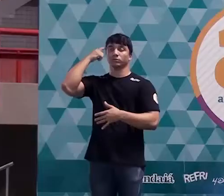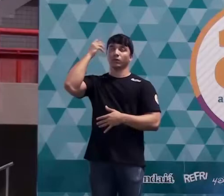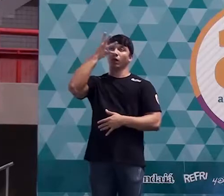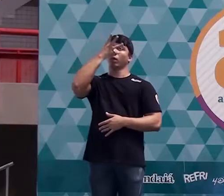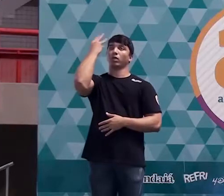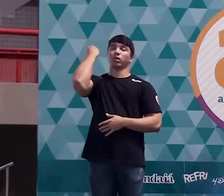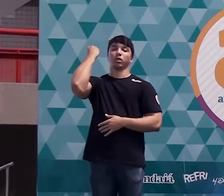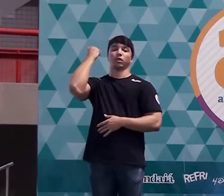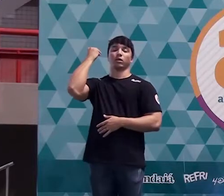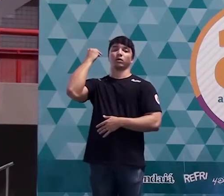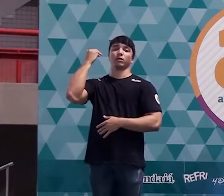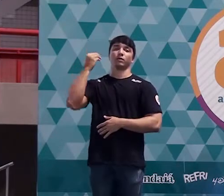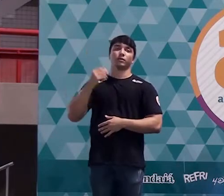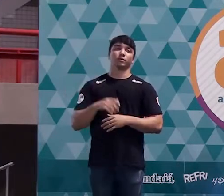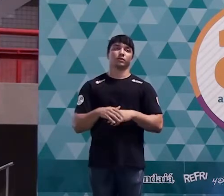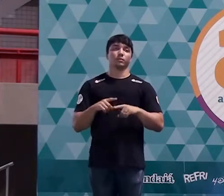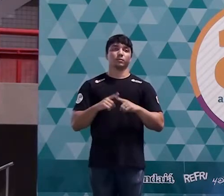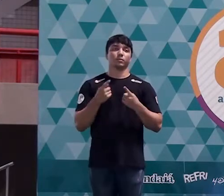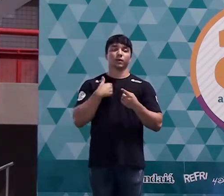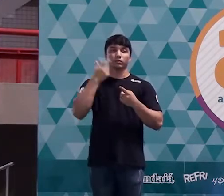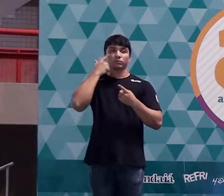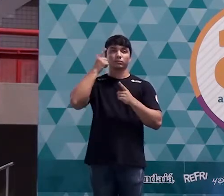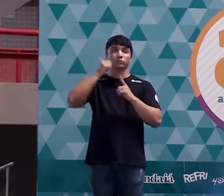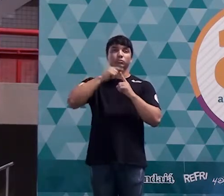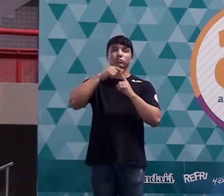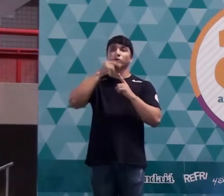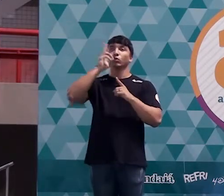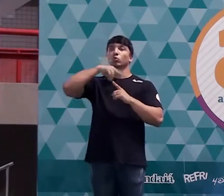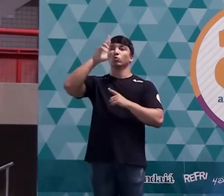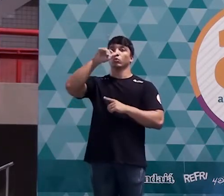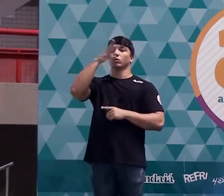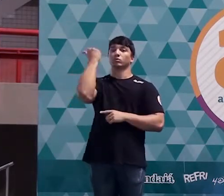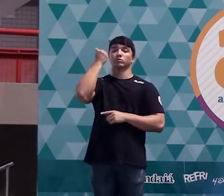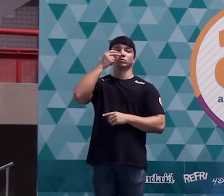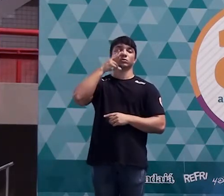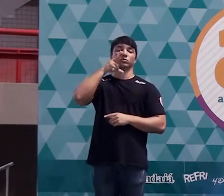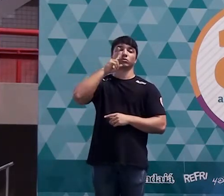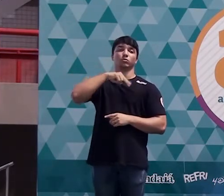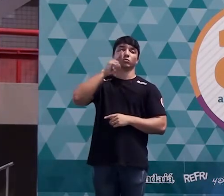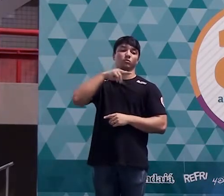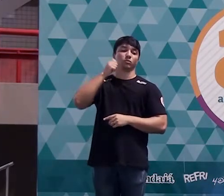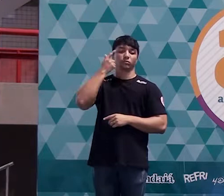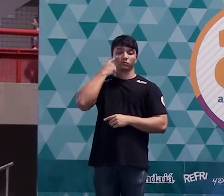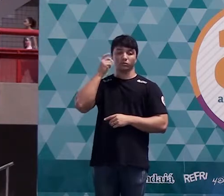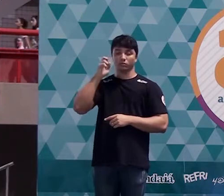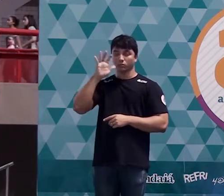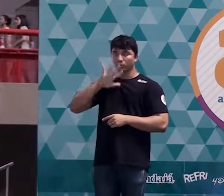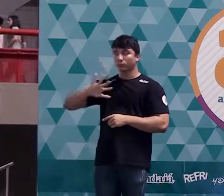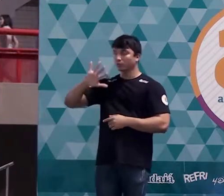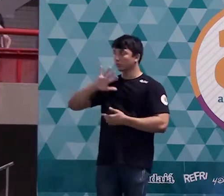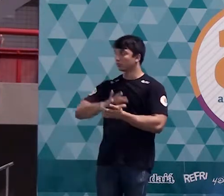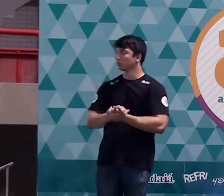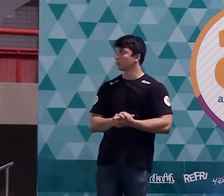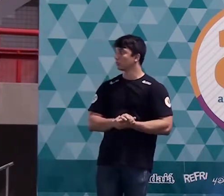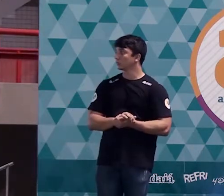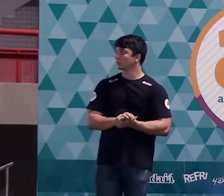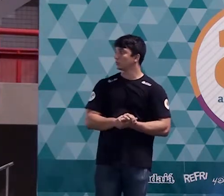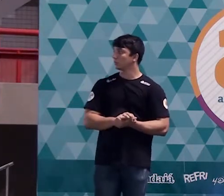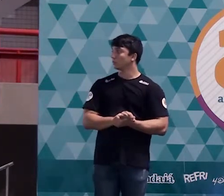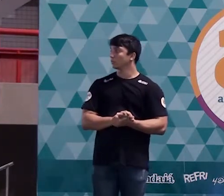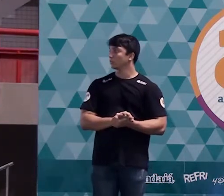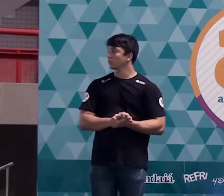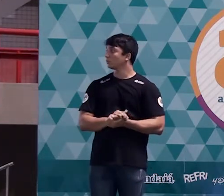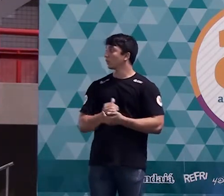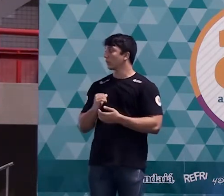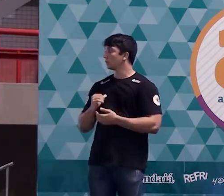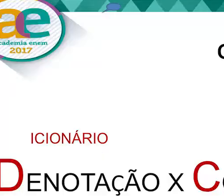esquece. Mas eu fiz de um jeito que nunca mais vocês vão esquecer. Olhem para os telões e vejam o que foi que eu coloquei aí para